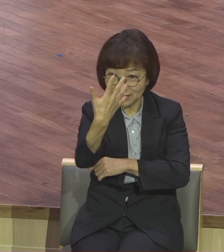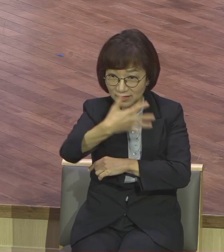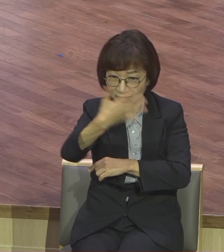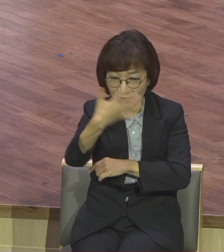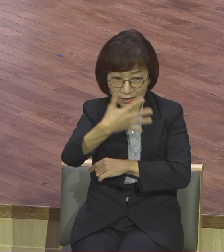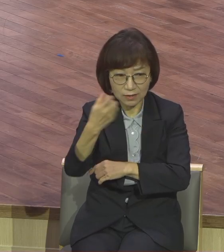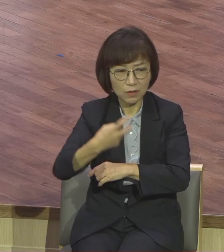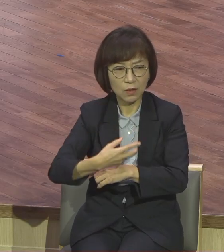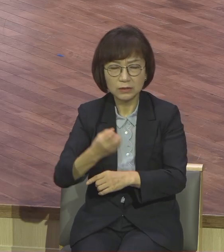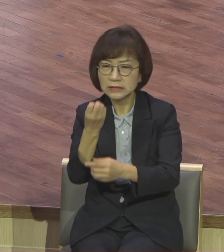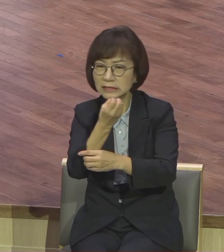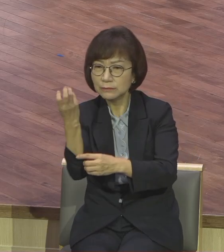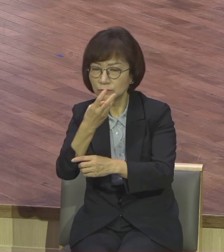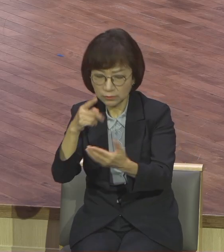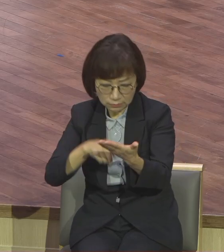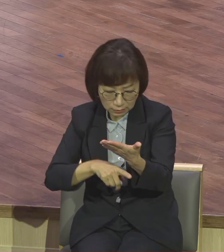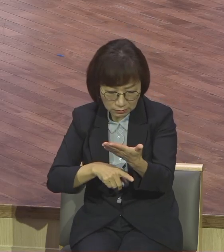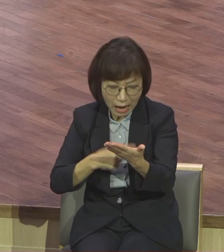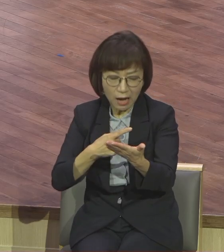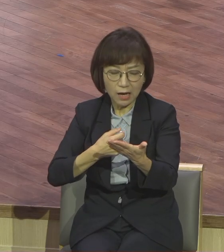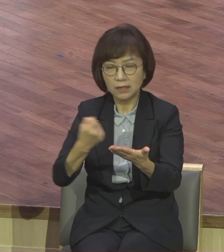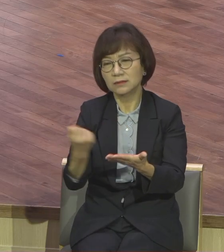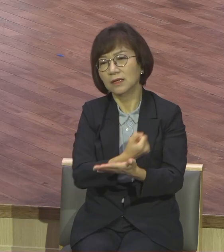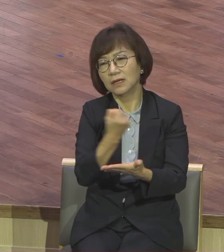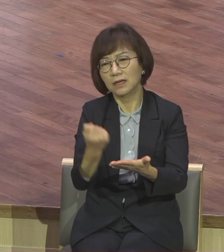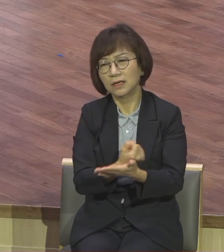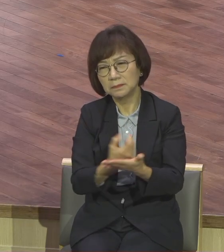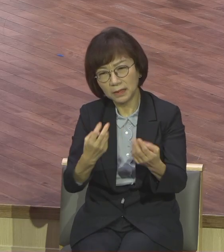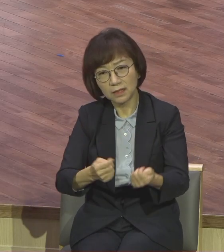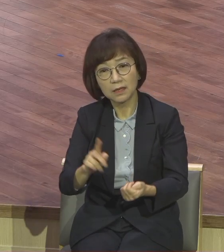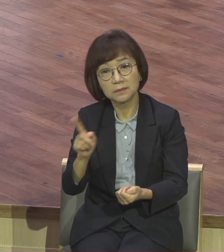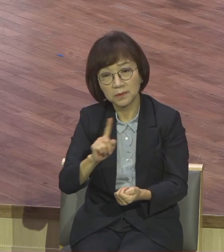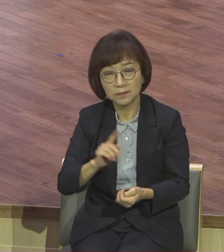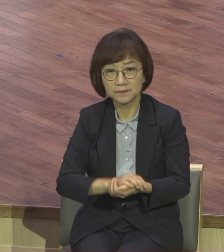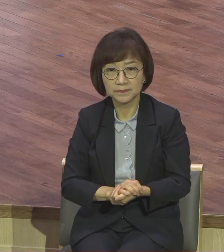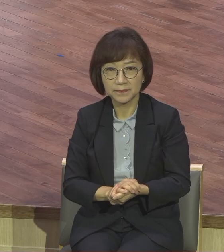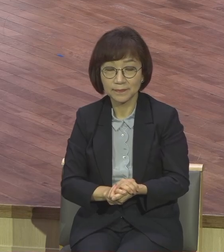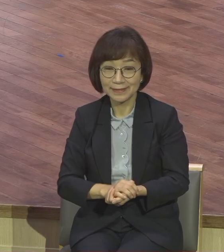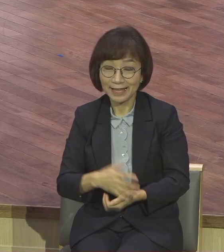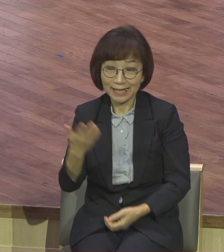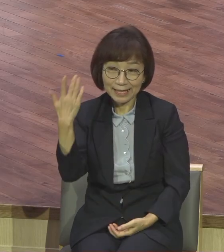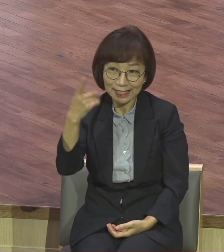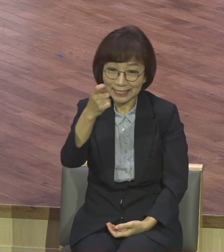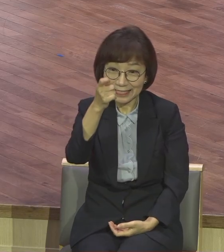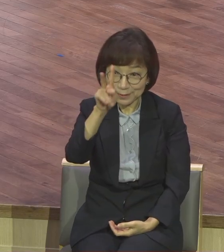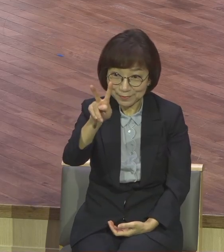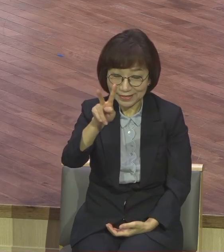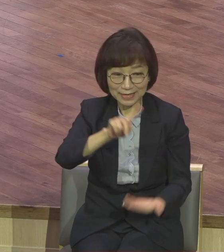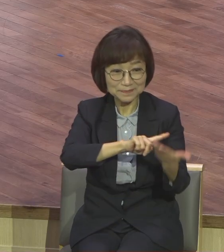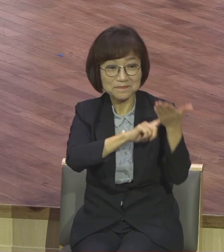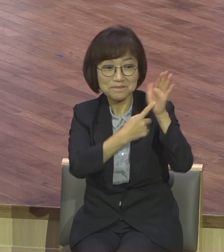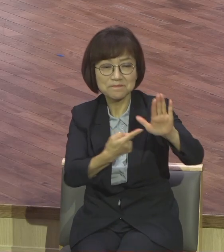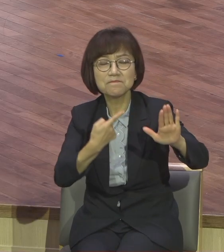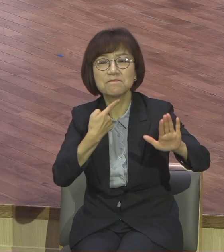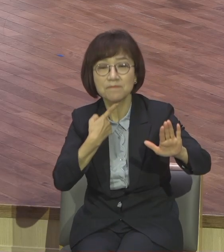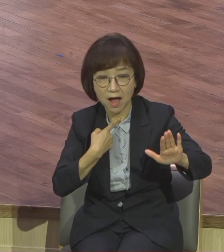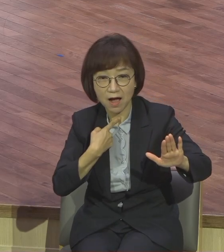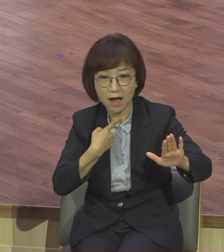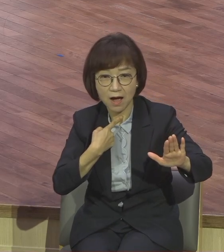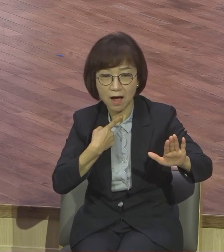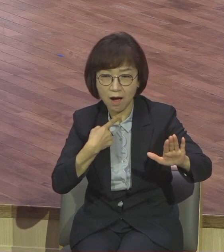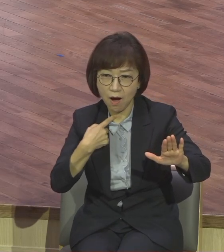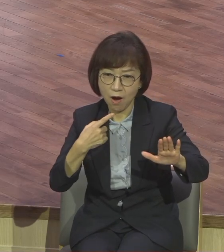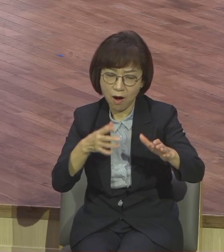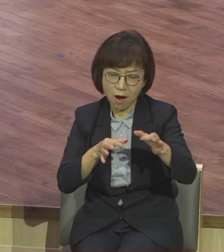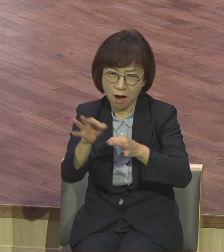많이 알려지고 있는데, TV에 그 소개될 만큼 잘 나가던